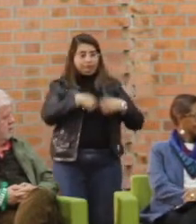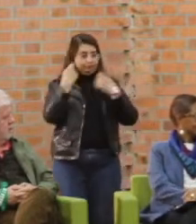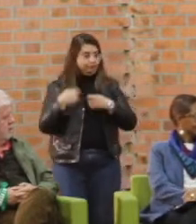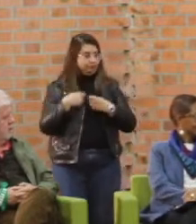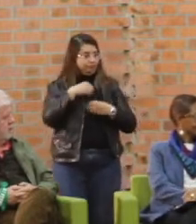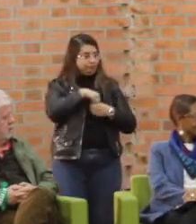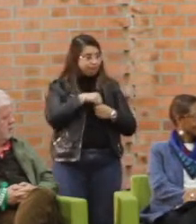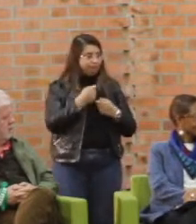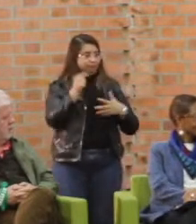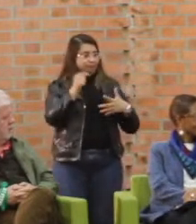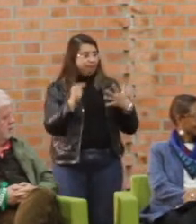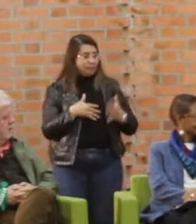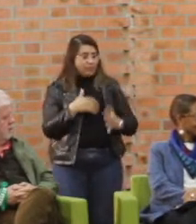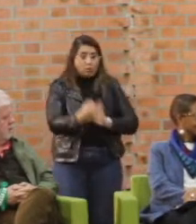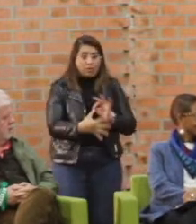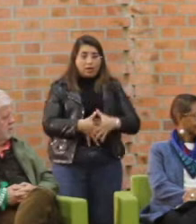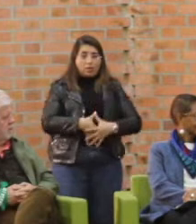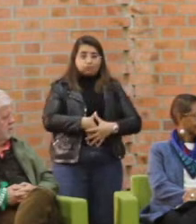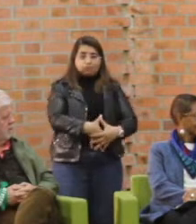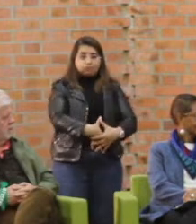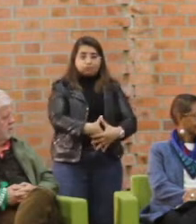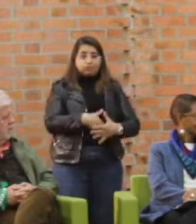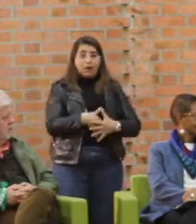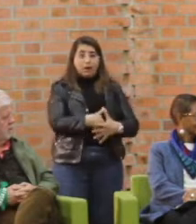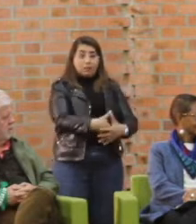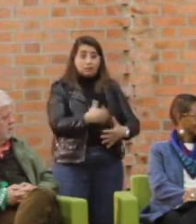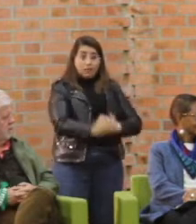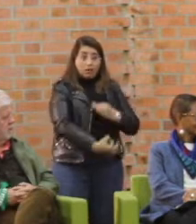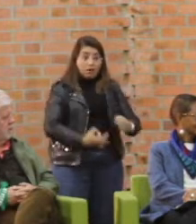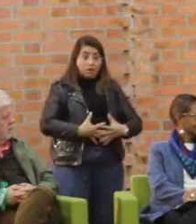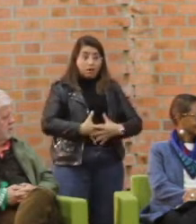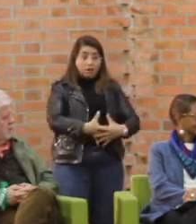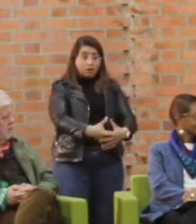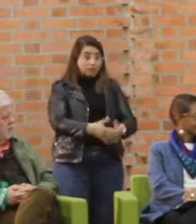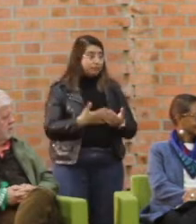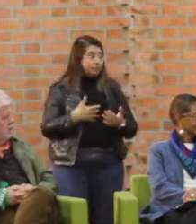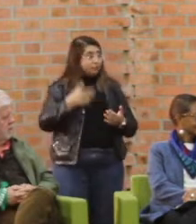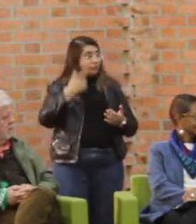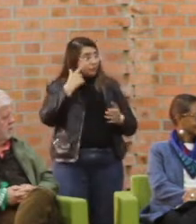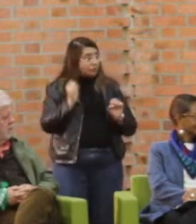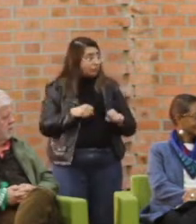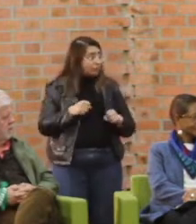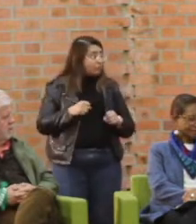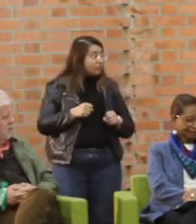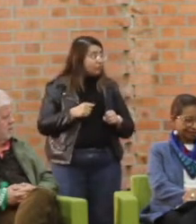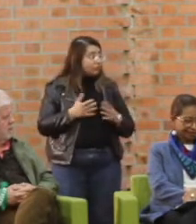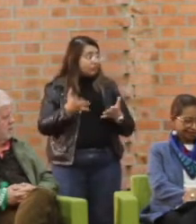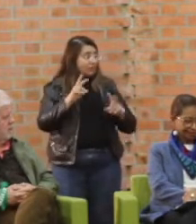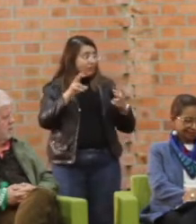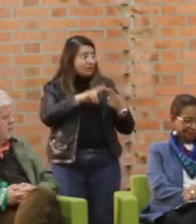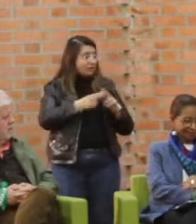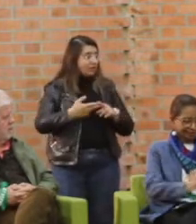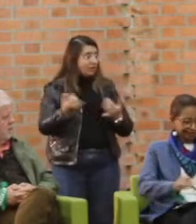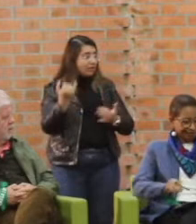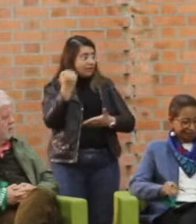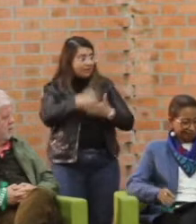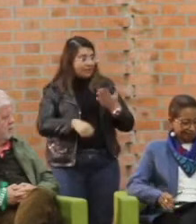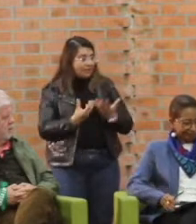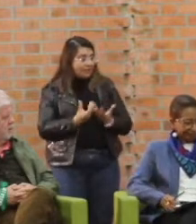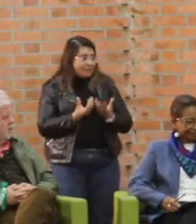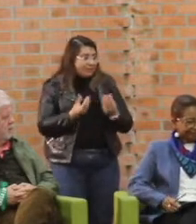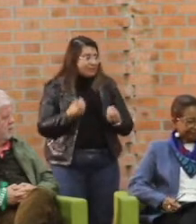cuidar los embarazos también podían ser las mismas personas que podían generar ahorro Pues sí entonces